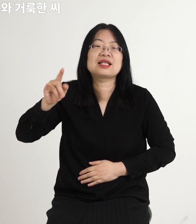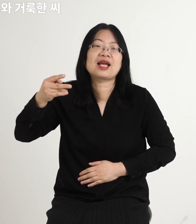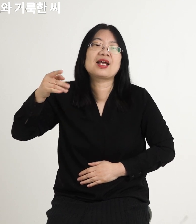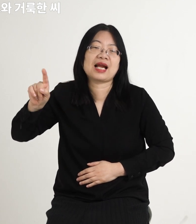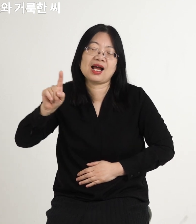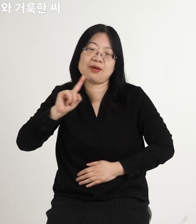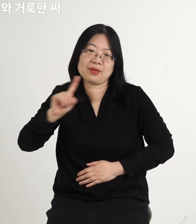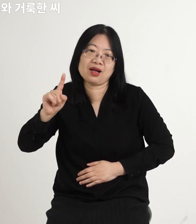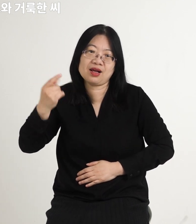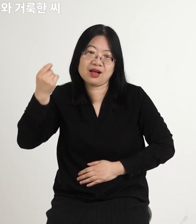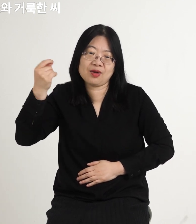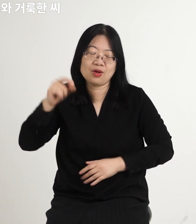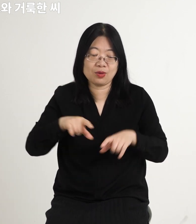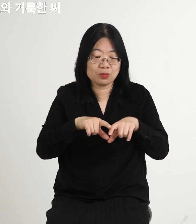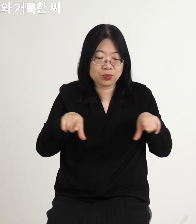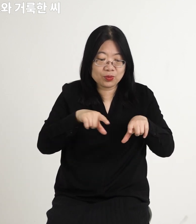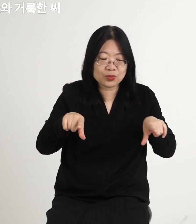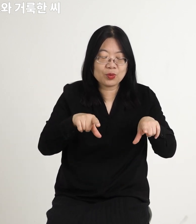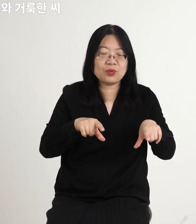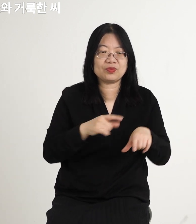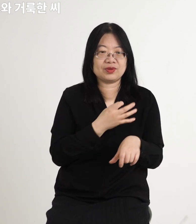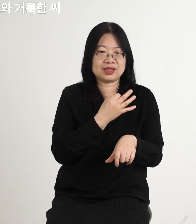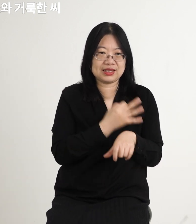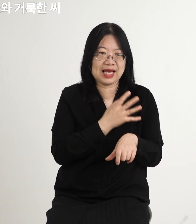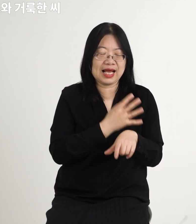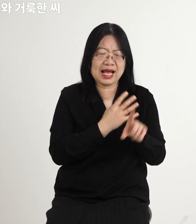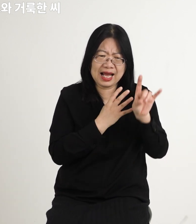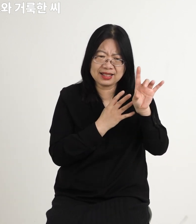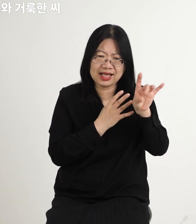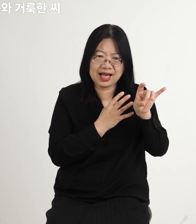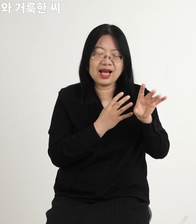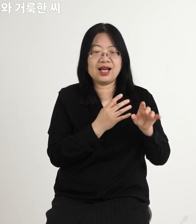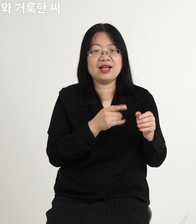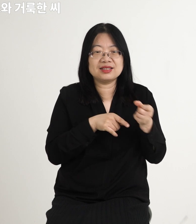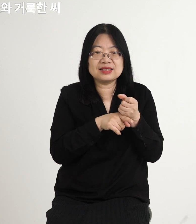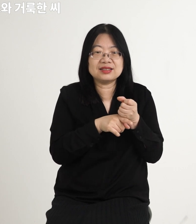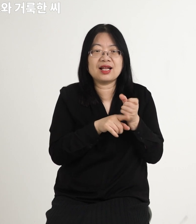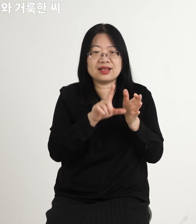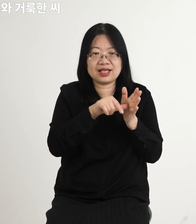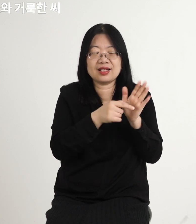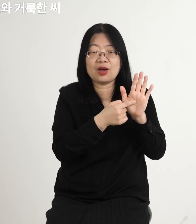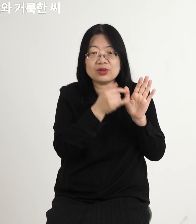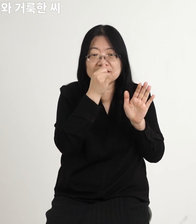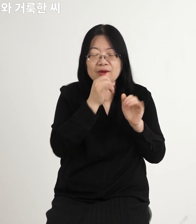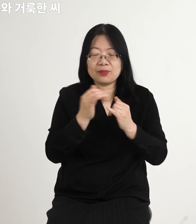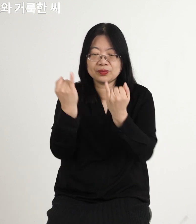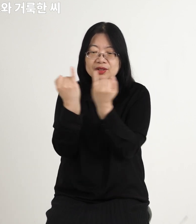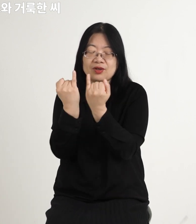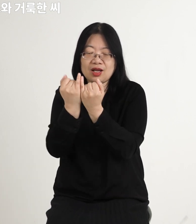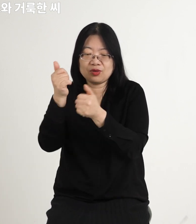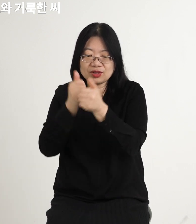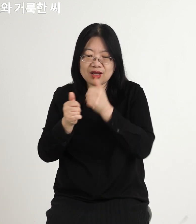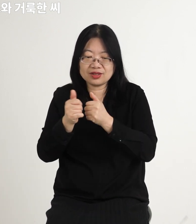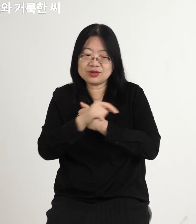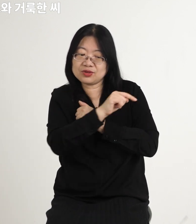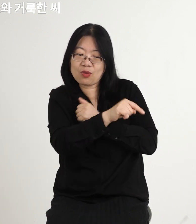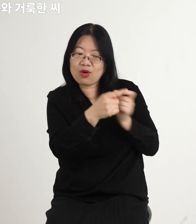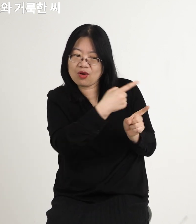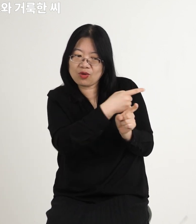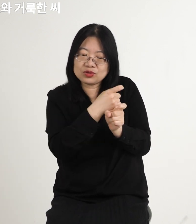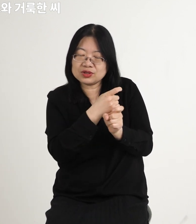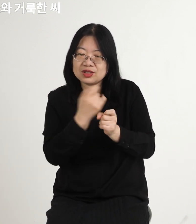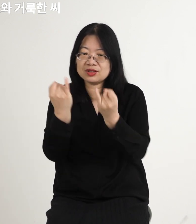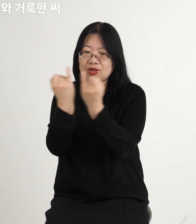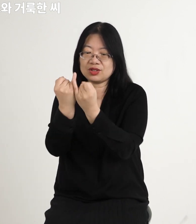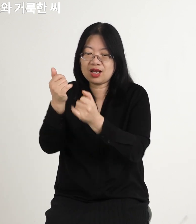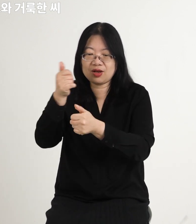자, 여자의 후손과 원수가 되게 하리니 여자의 후손은 네 머리를